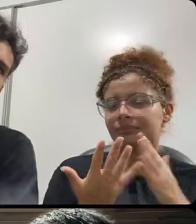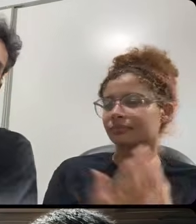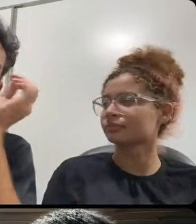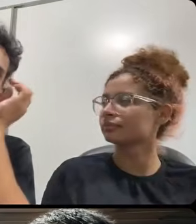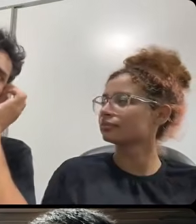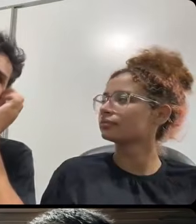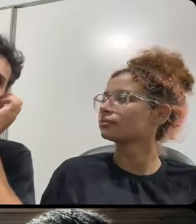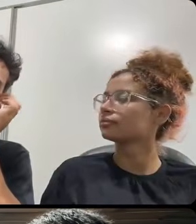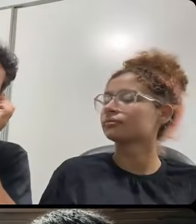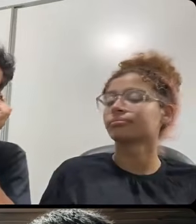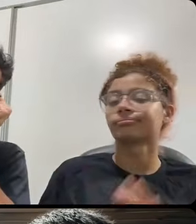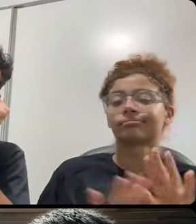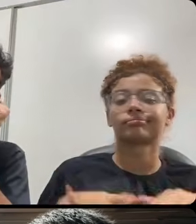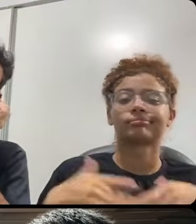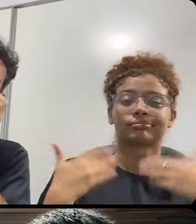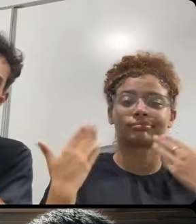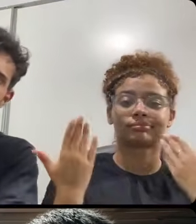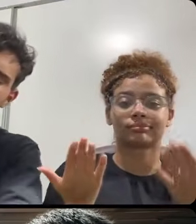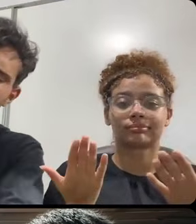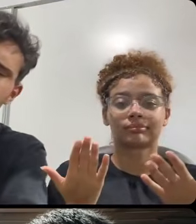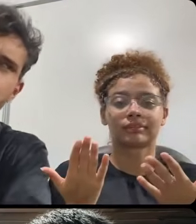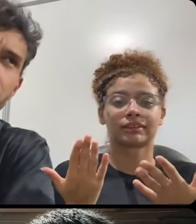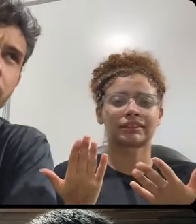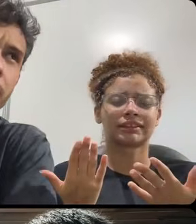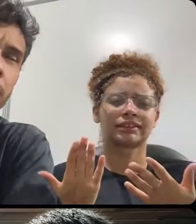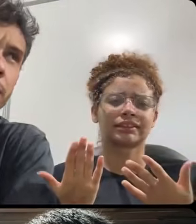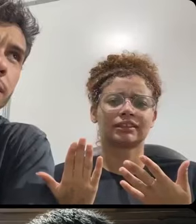Libras? Então,